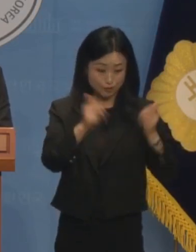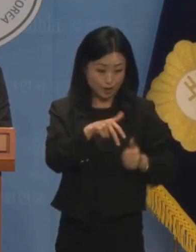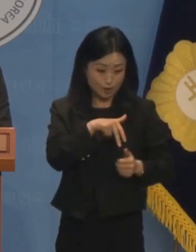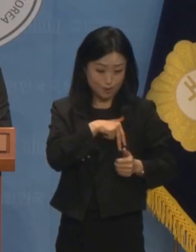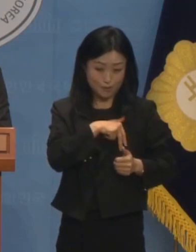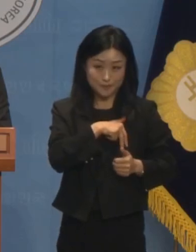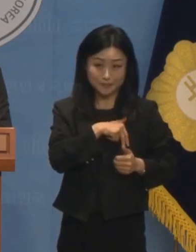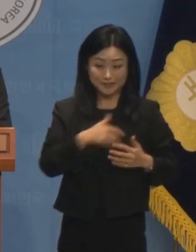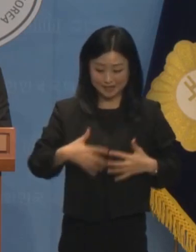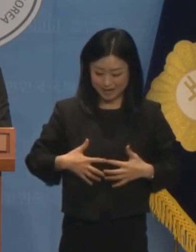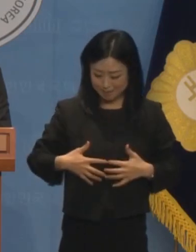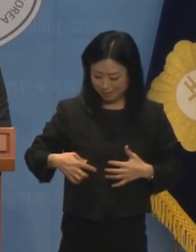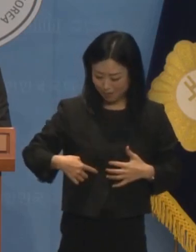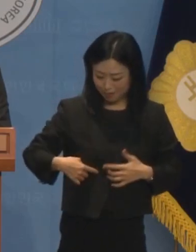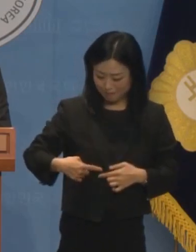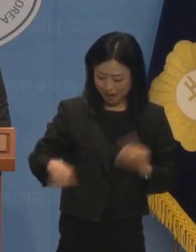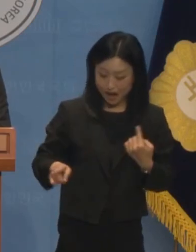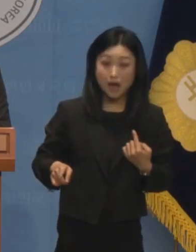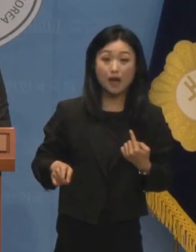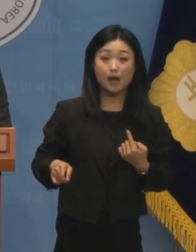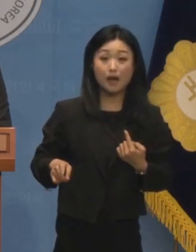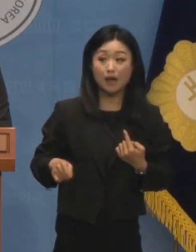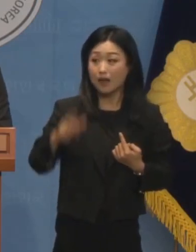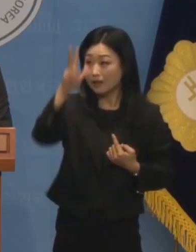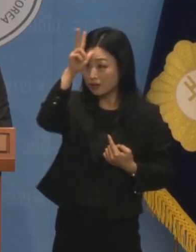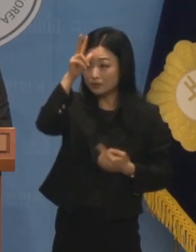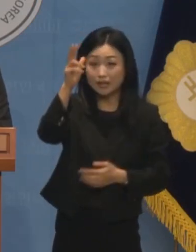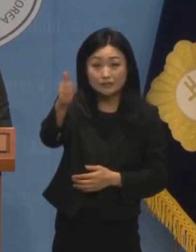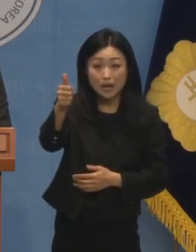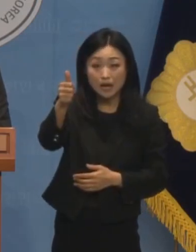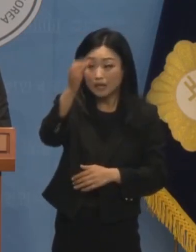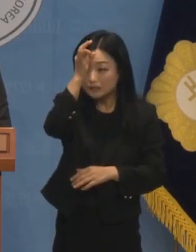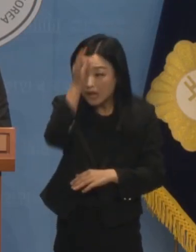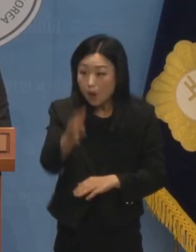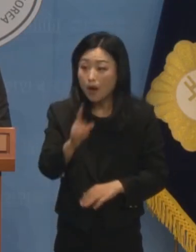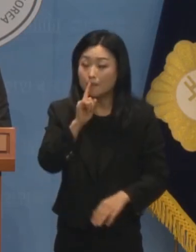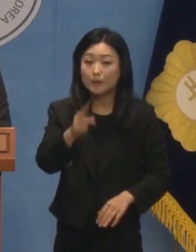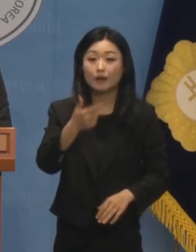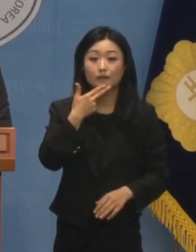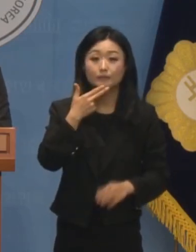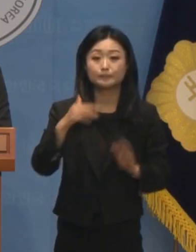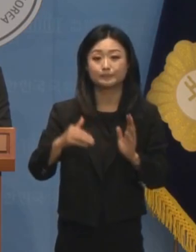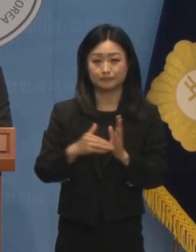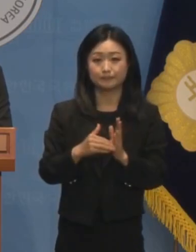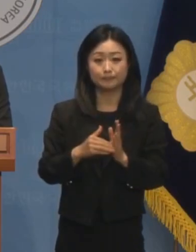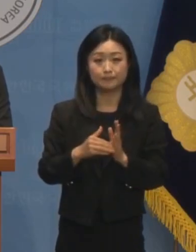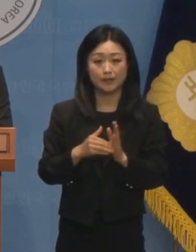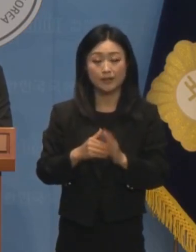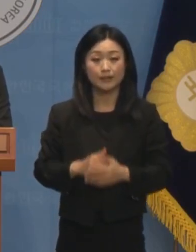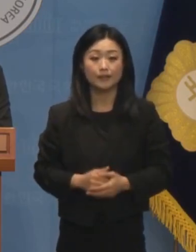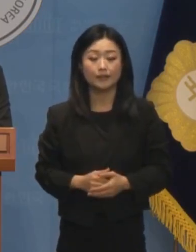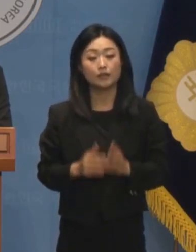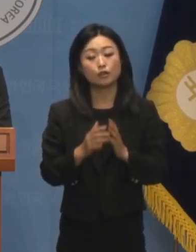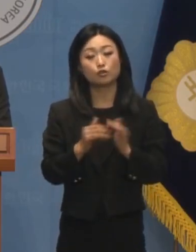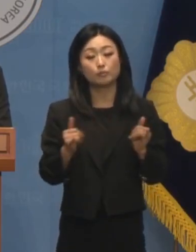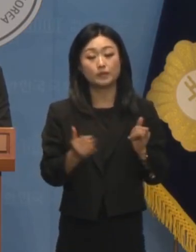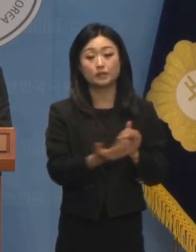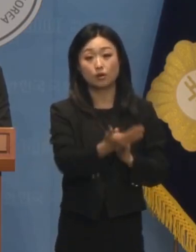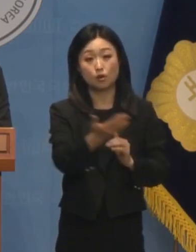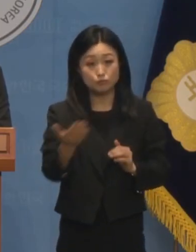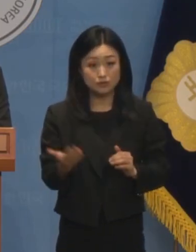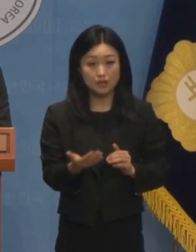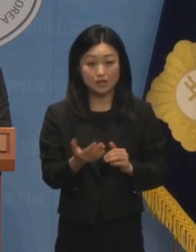부상까지 당했음에도 조지오 경찰청장은 사과조차 거부했습니다. 국민에게 몽둥이를